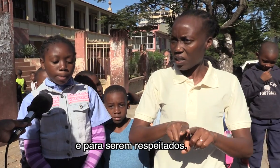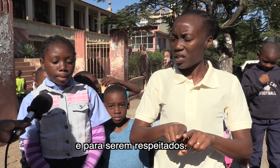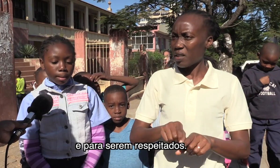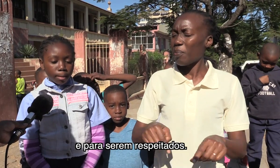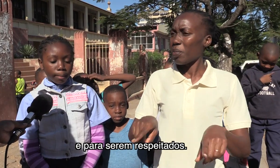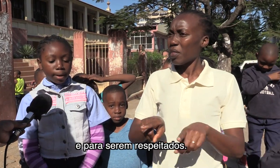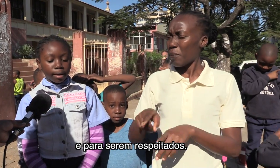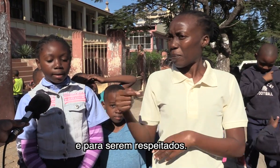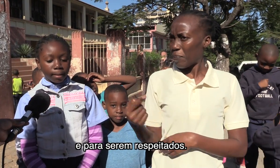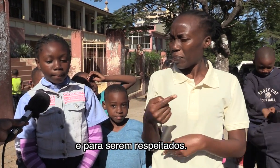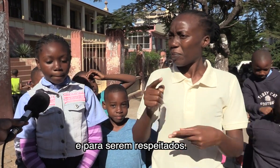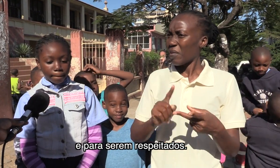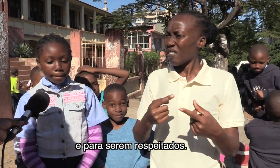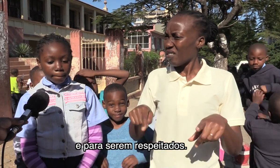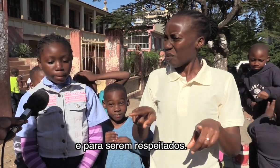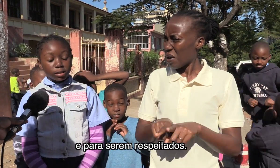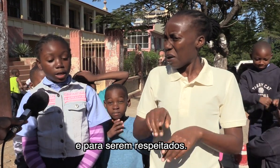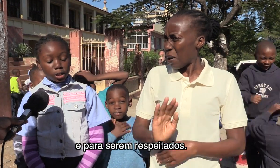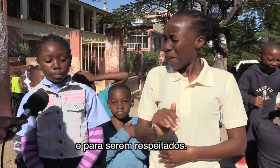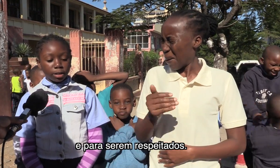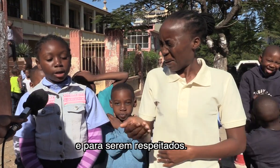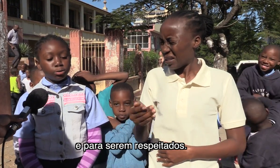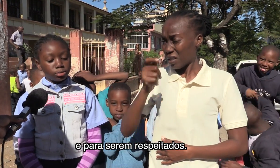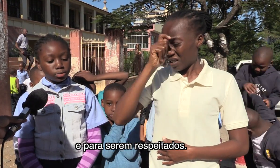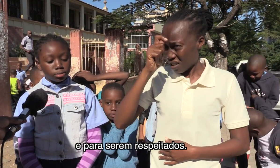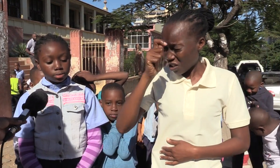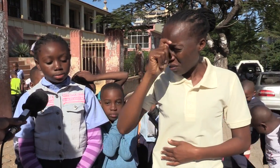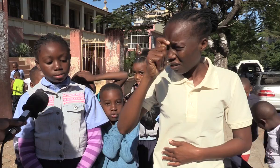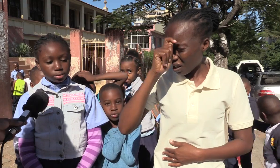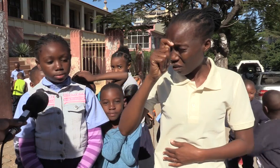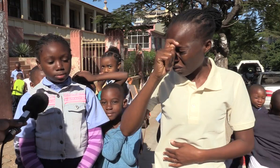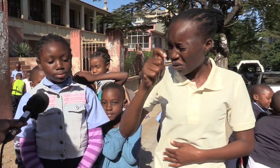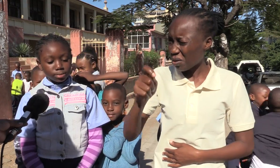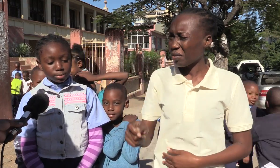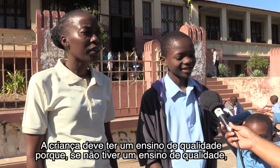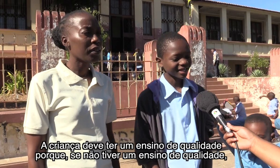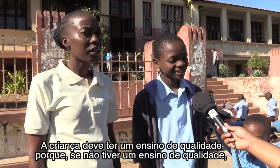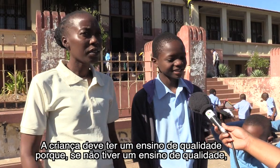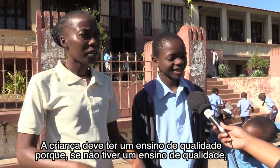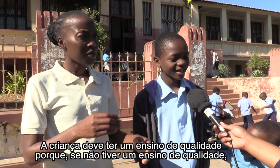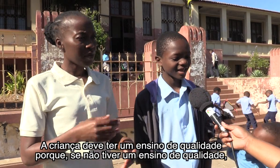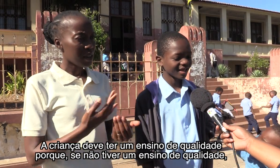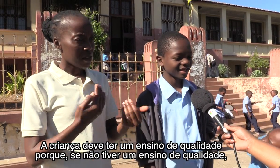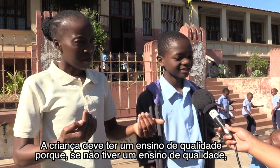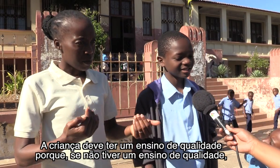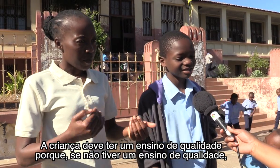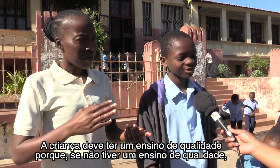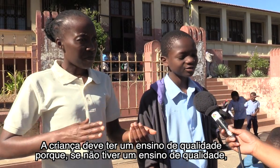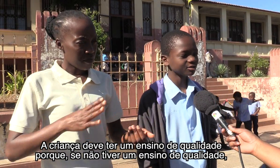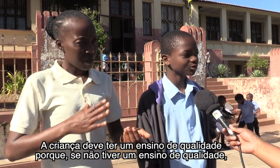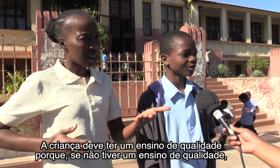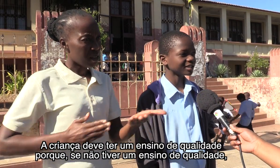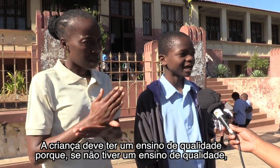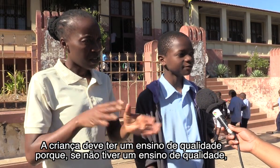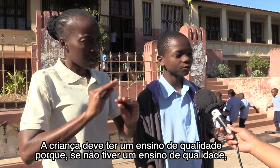para serem respeitados. A criança tem direito